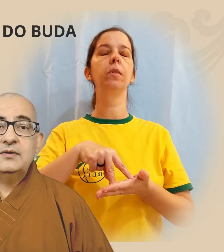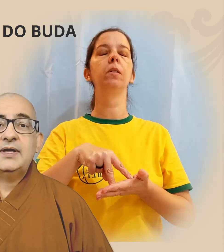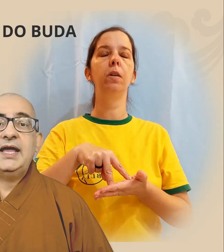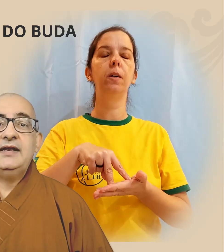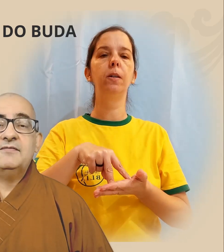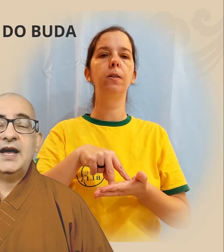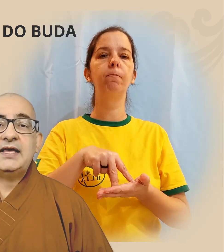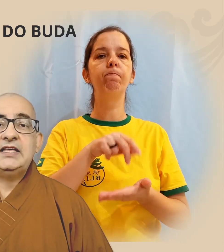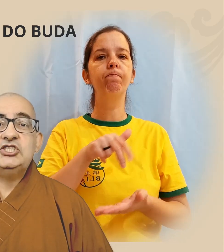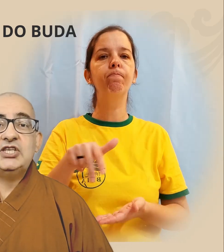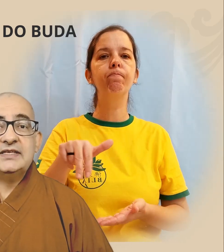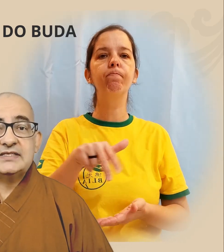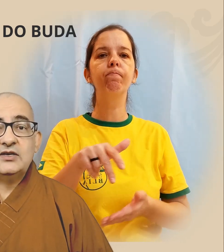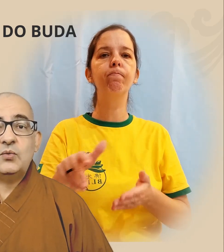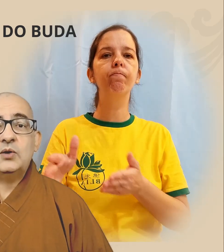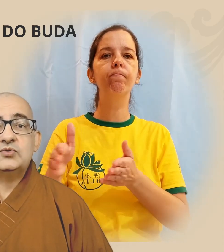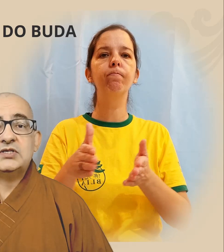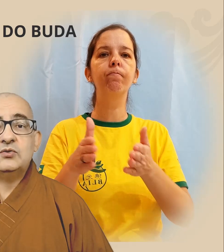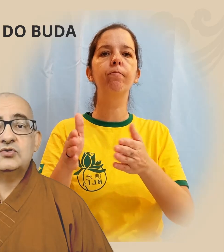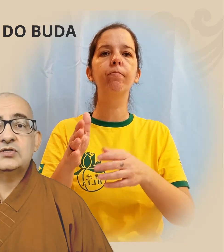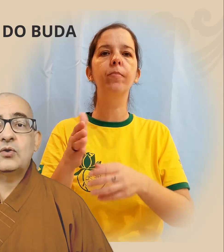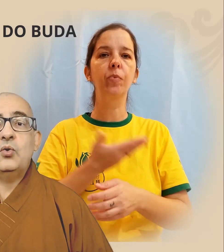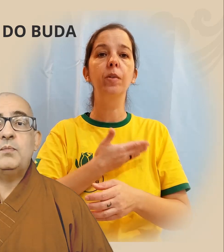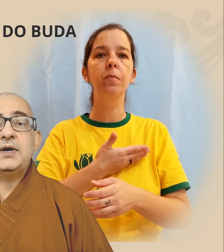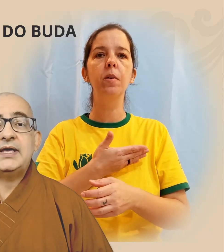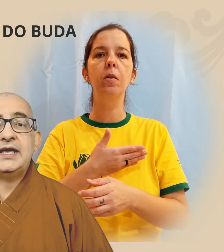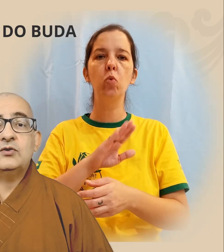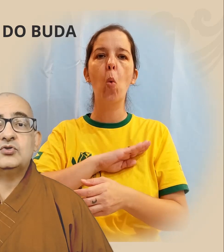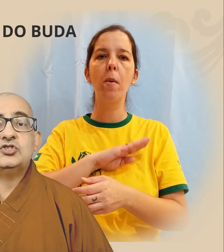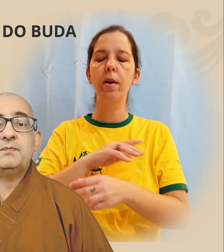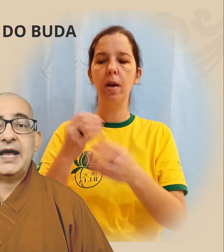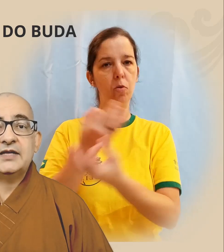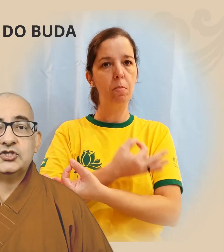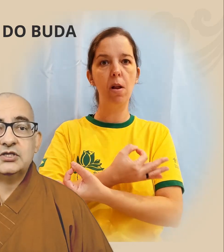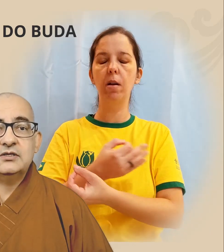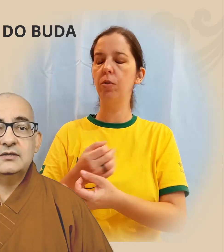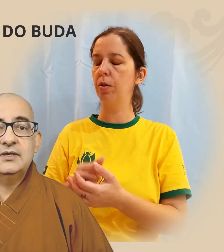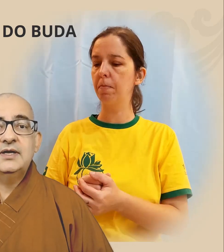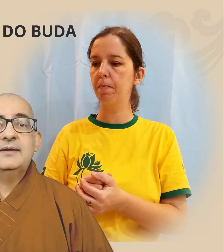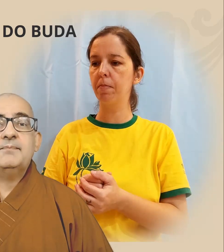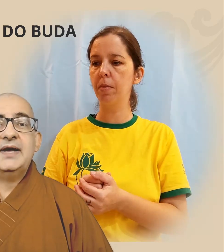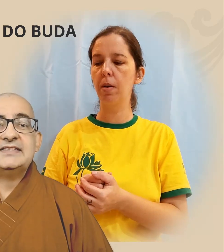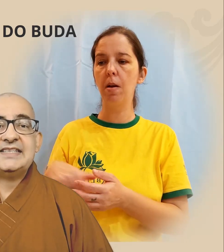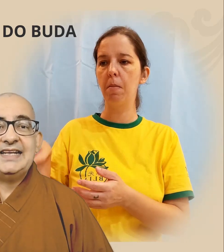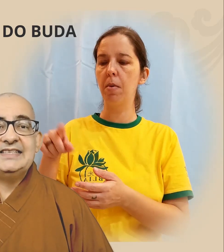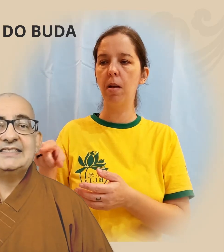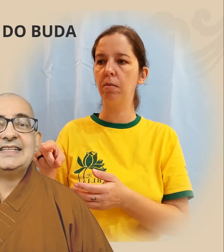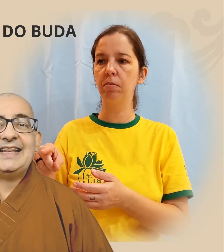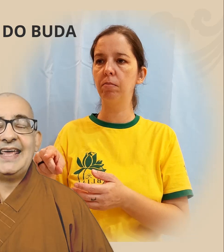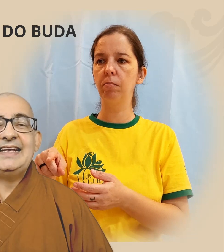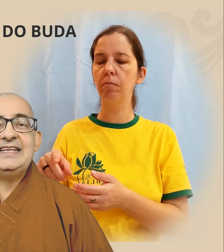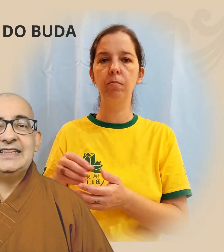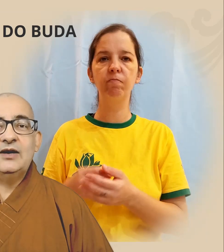Recuperado, ele vai em direção aos seus companheiros de prática, mas